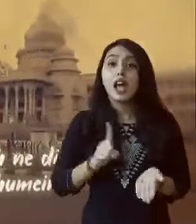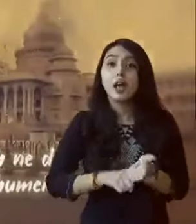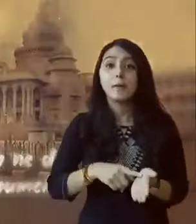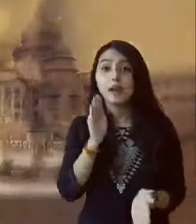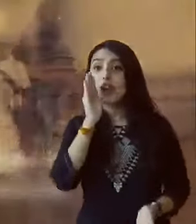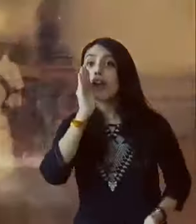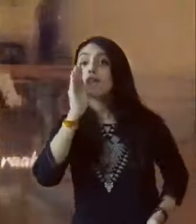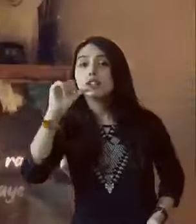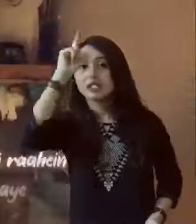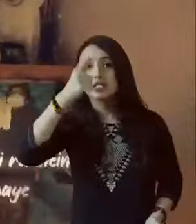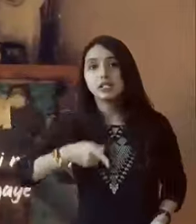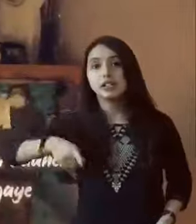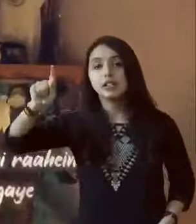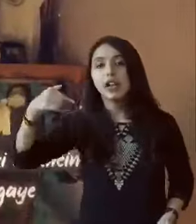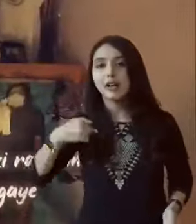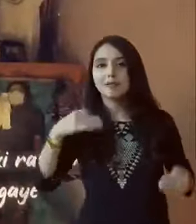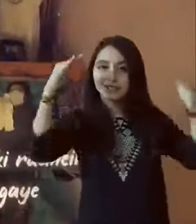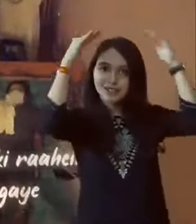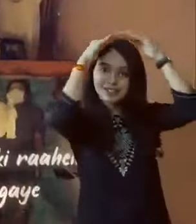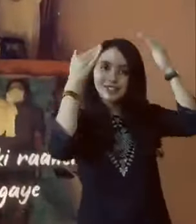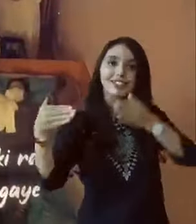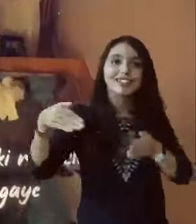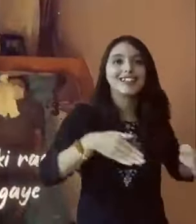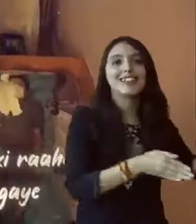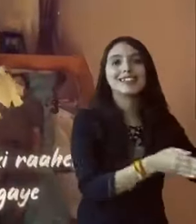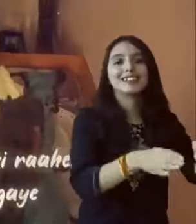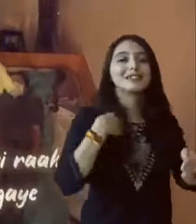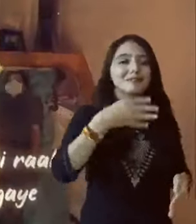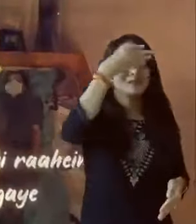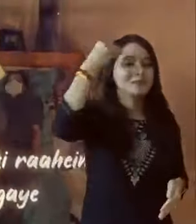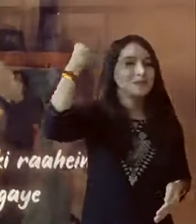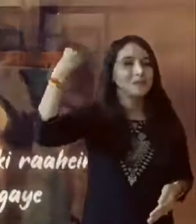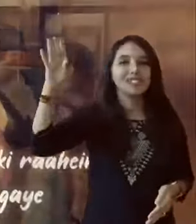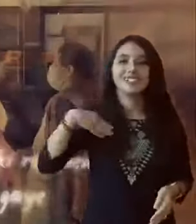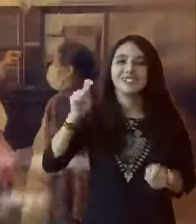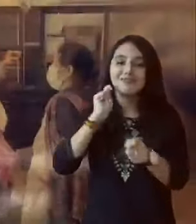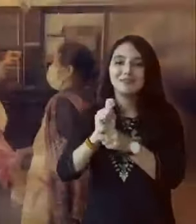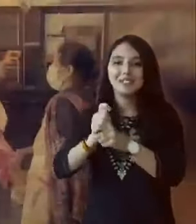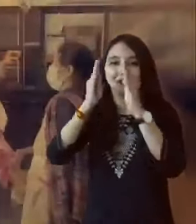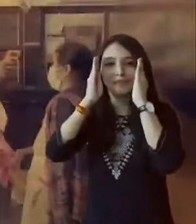आवाज हमें हम धर की राहें भूल गए